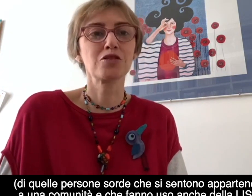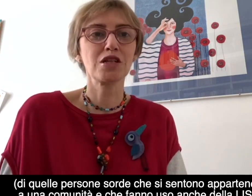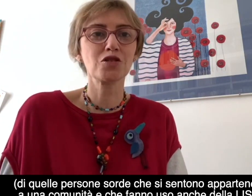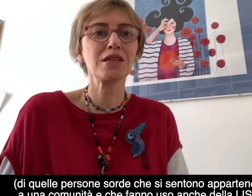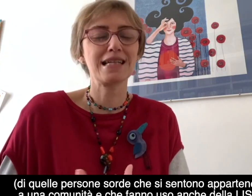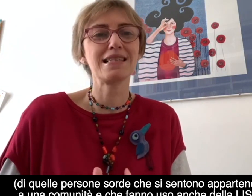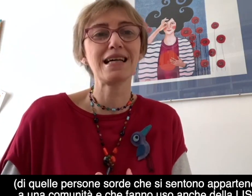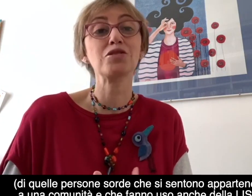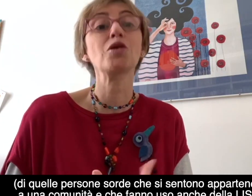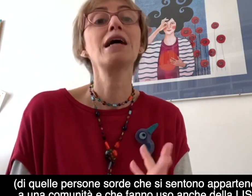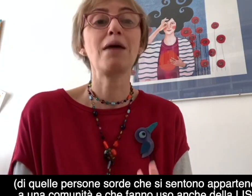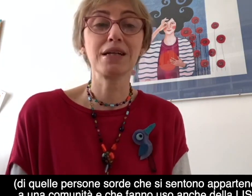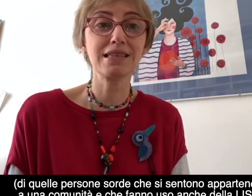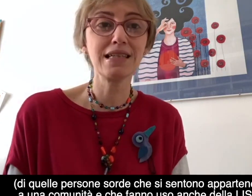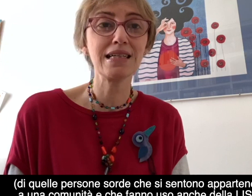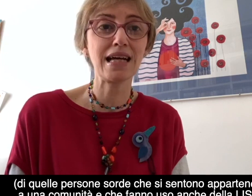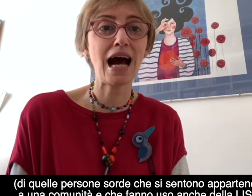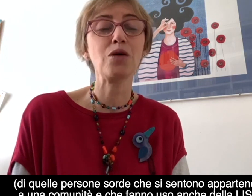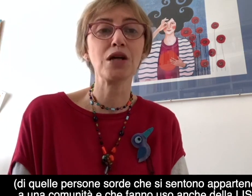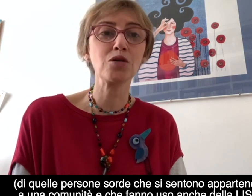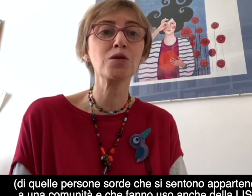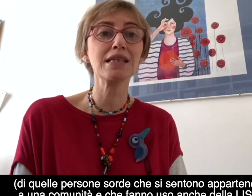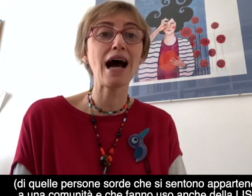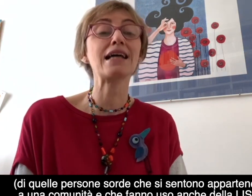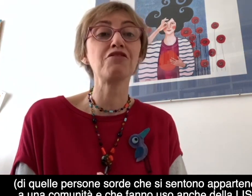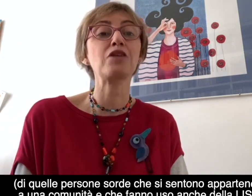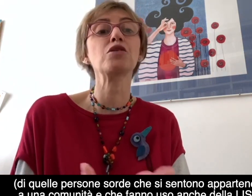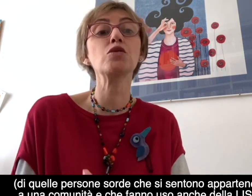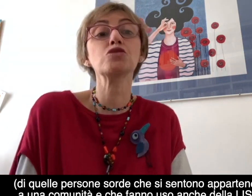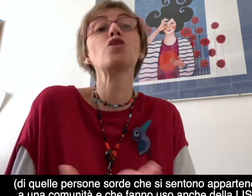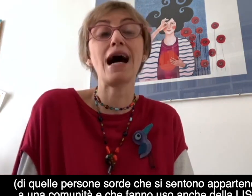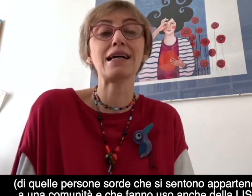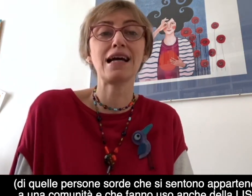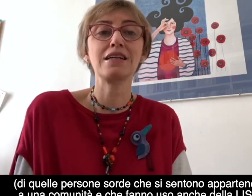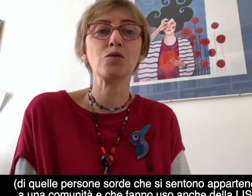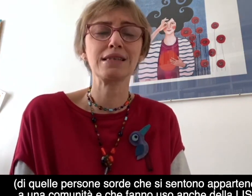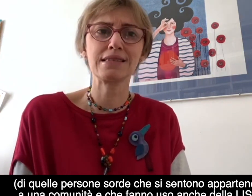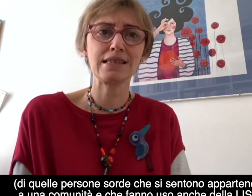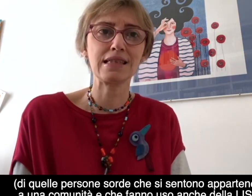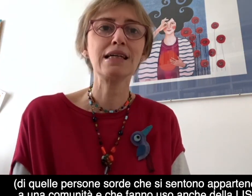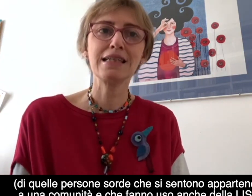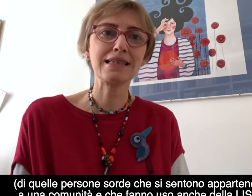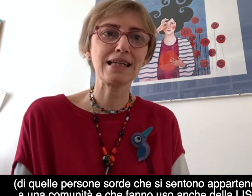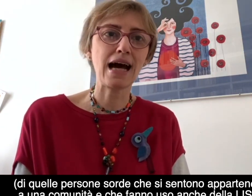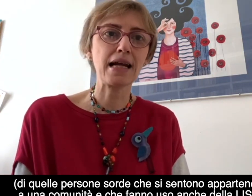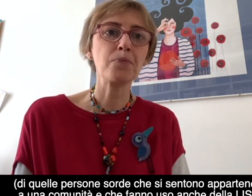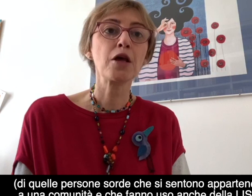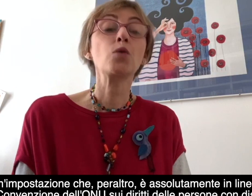sorde che si sentono appartenere a una comunità e che fanno ricorso anche alla lingua dei segni italiana una